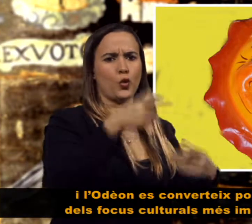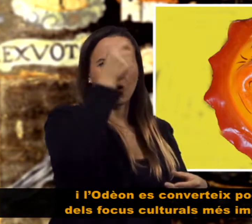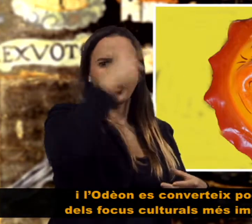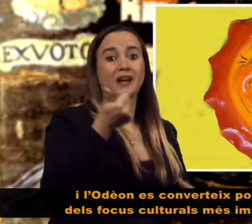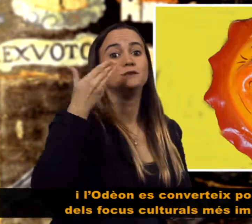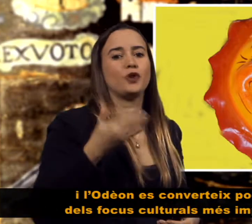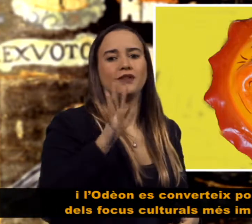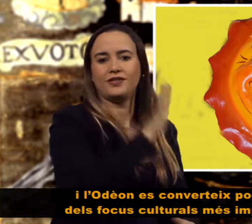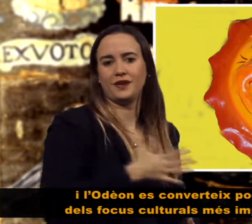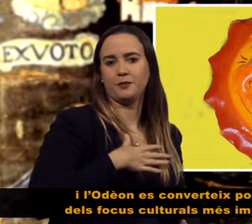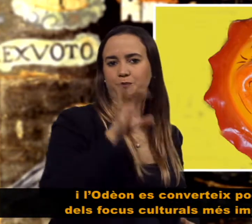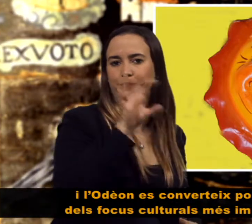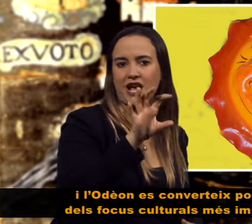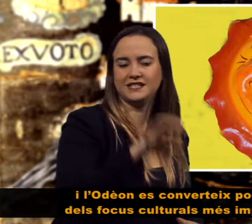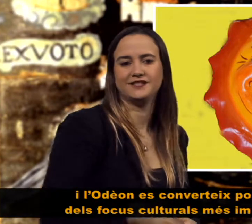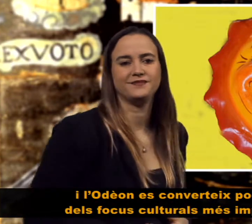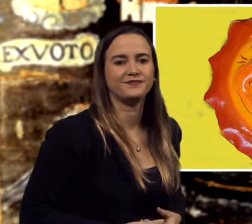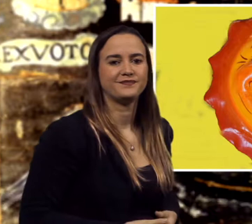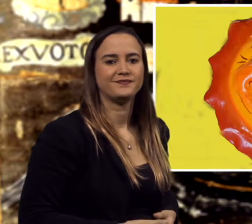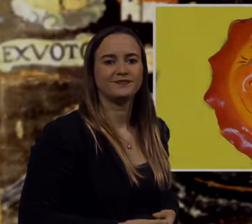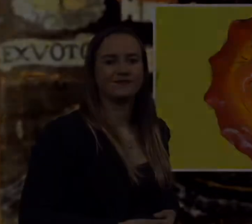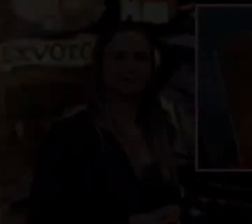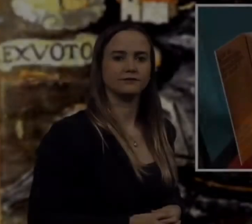focus culturals més importants del país.